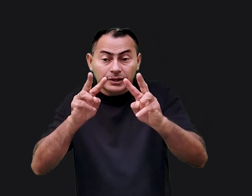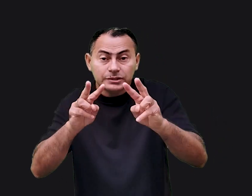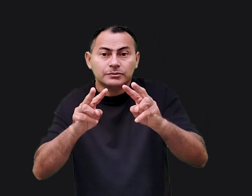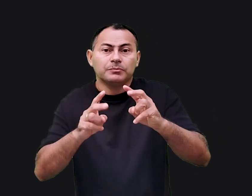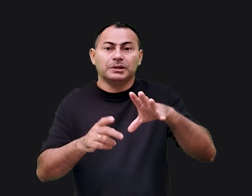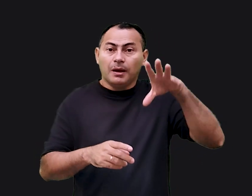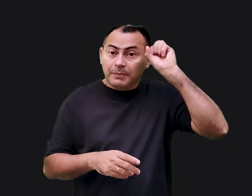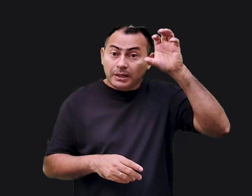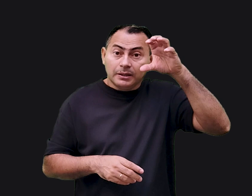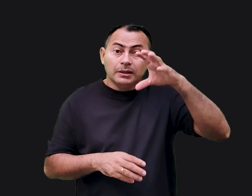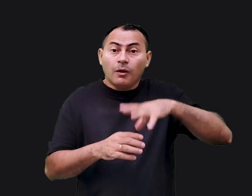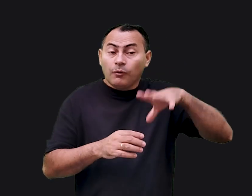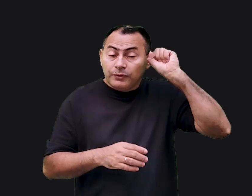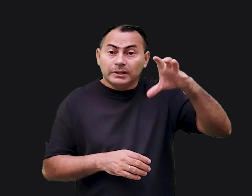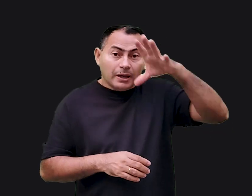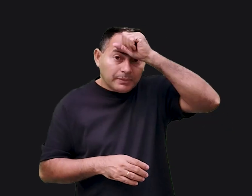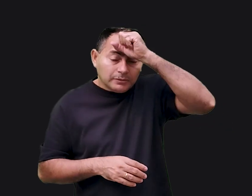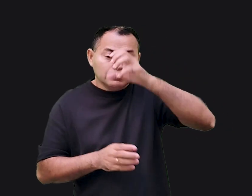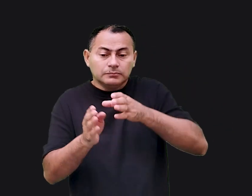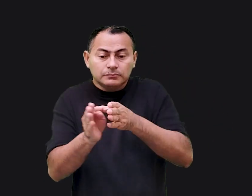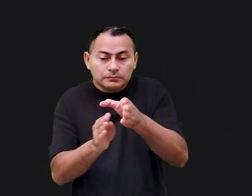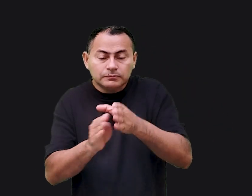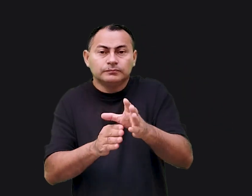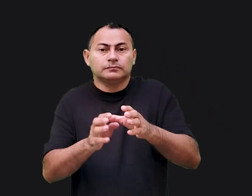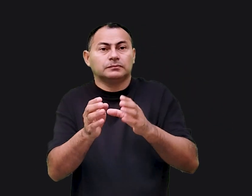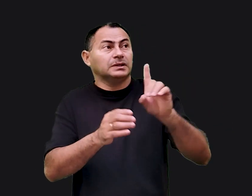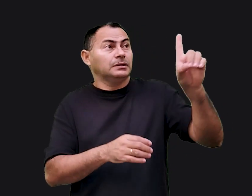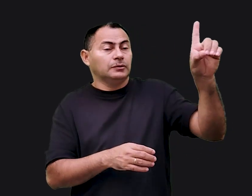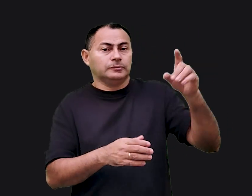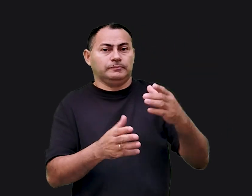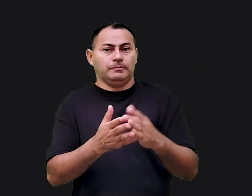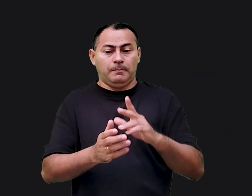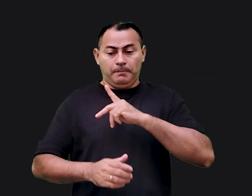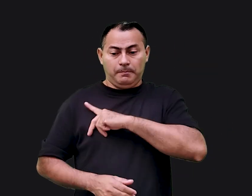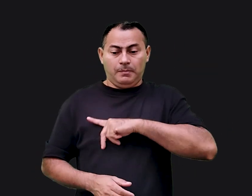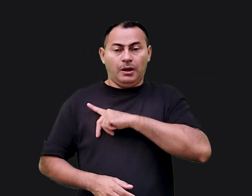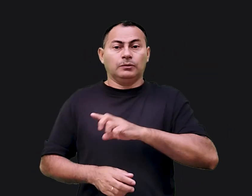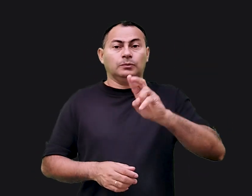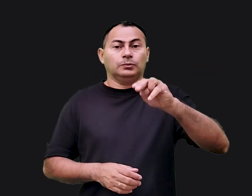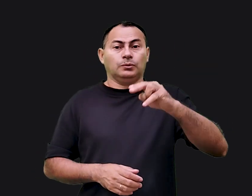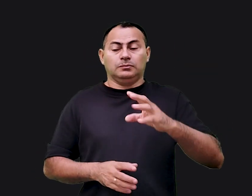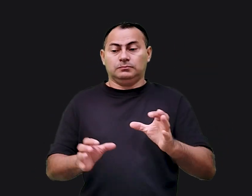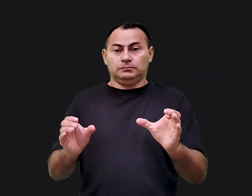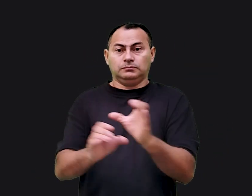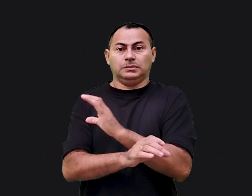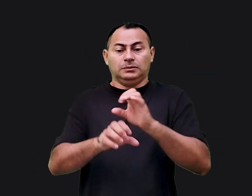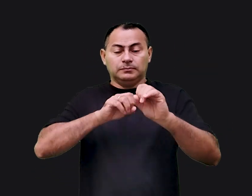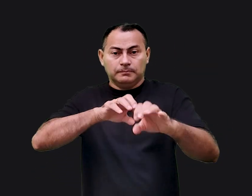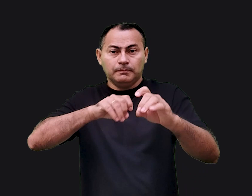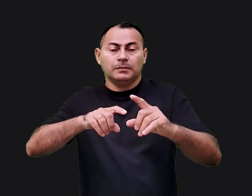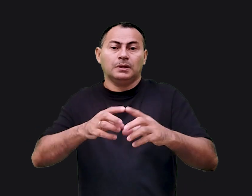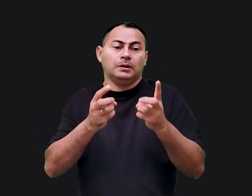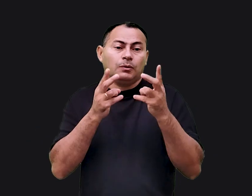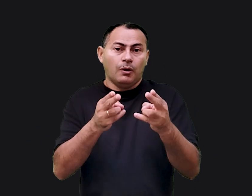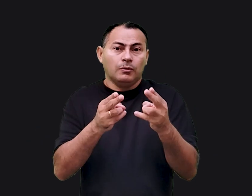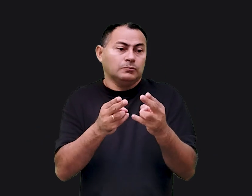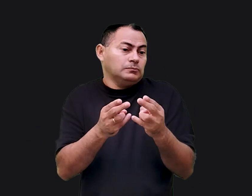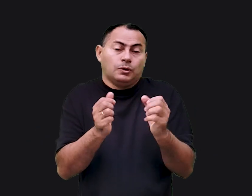aprendido referentes aos ensinamentos e conselhos de Deus Paulo nunca foi tão completo no seu ensino como com a